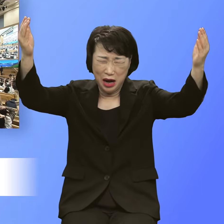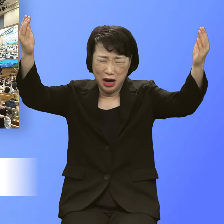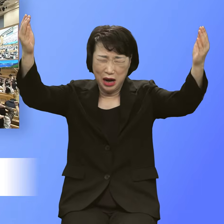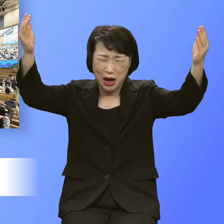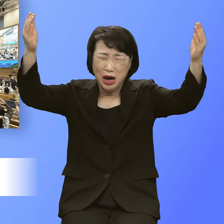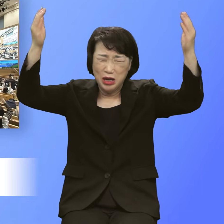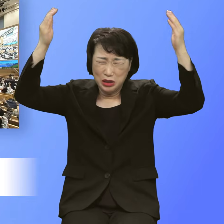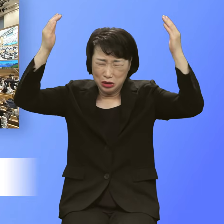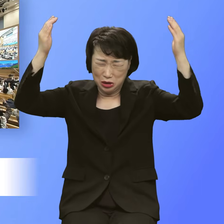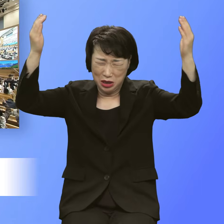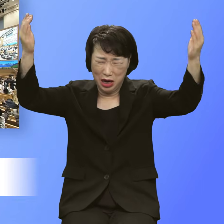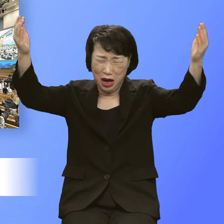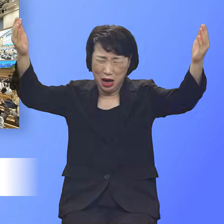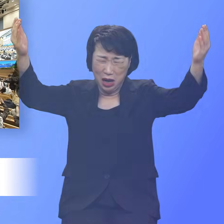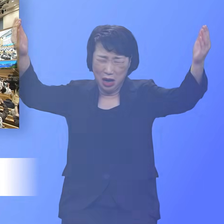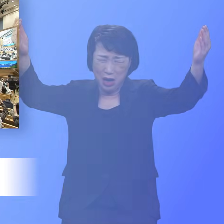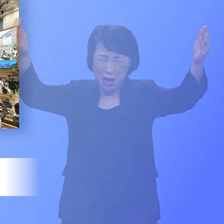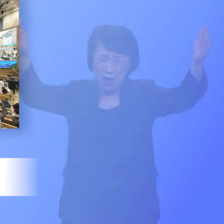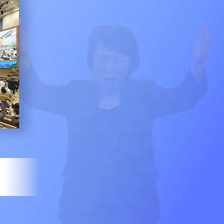주여!